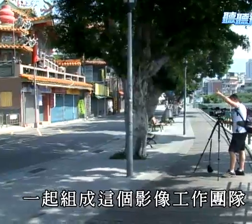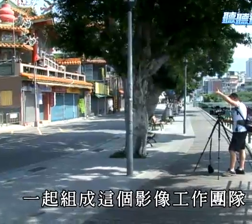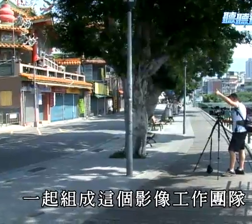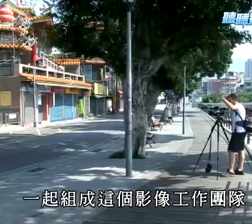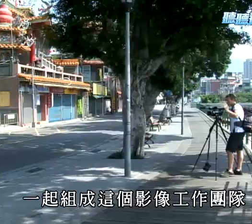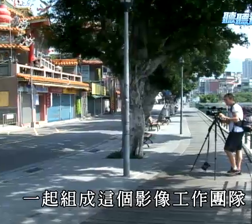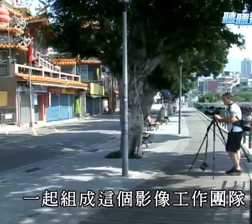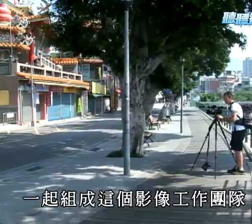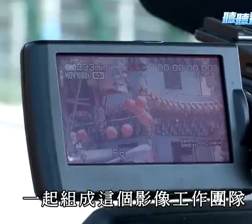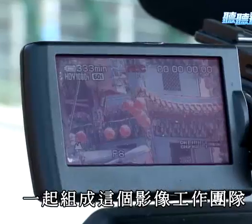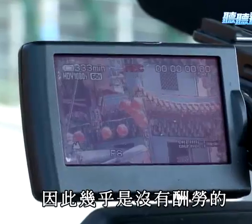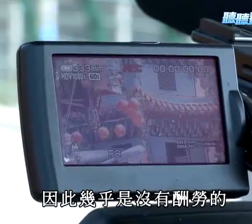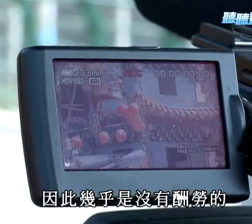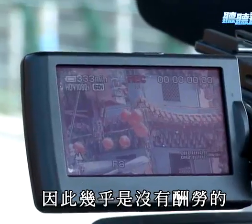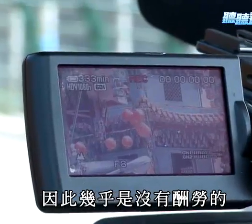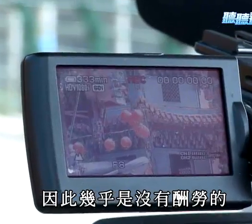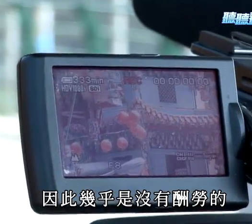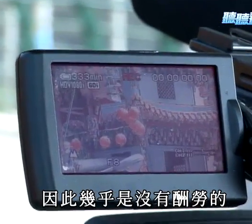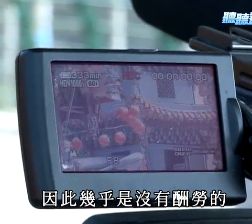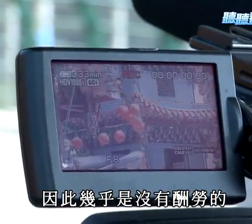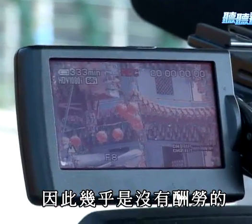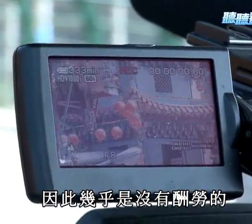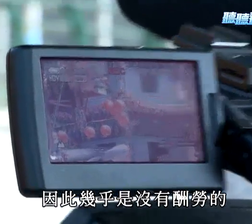作团队。因此几乎是没有酬劳的。